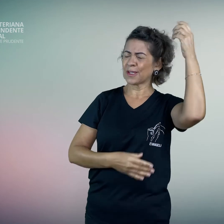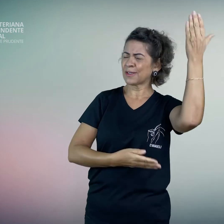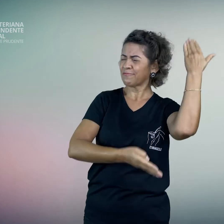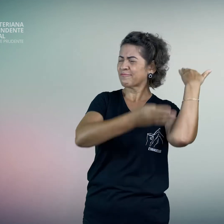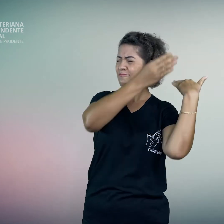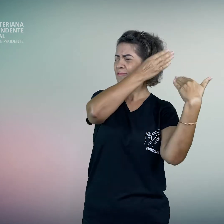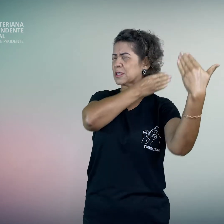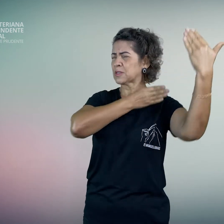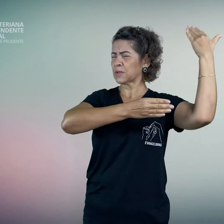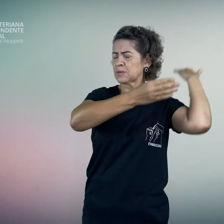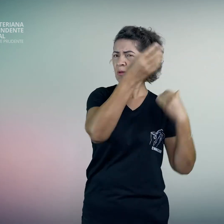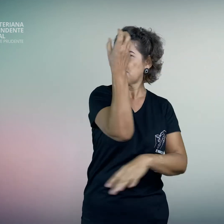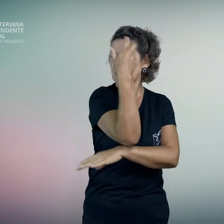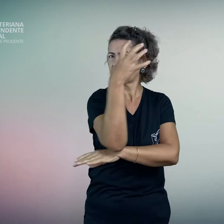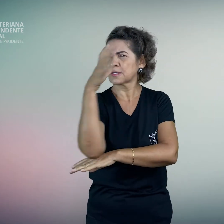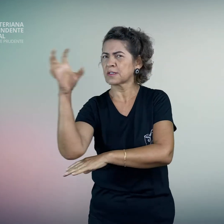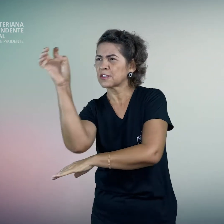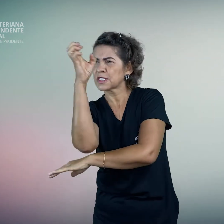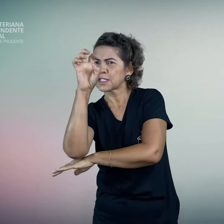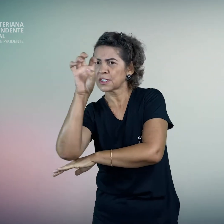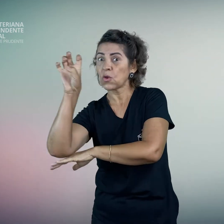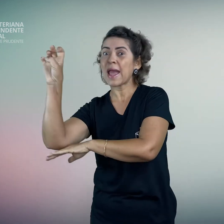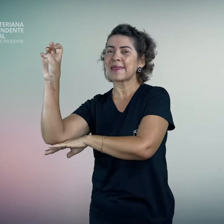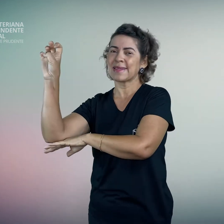pessoas acreditarem em suas mentiras.